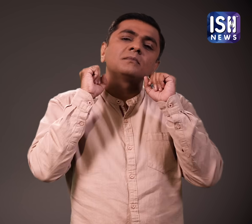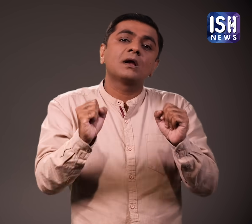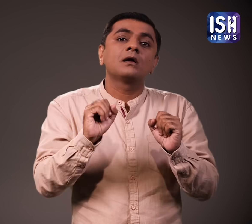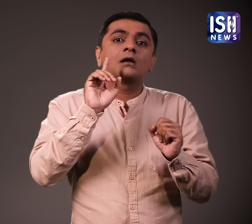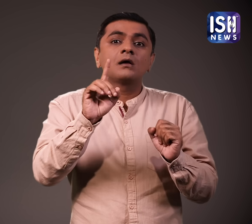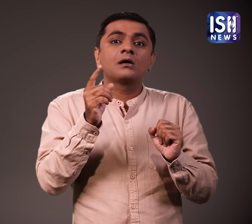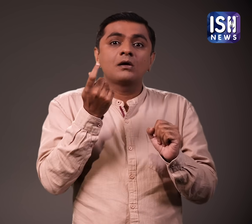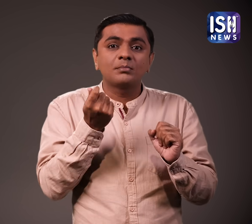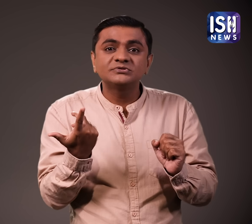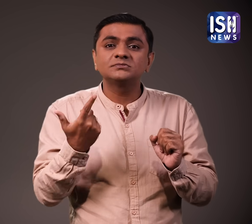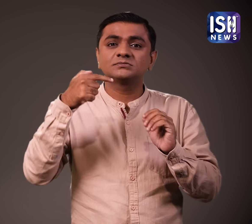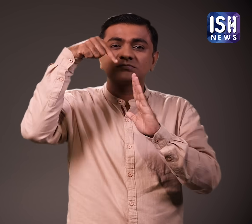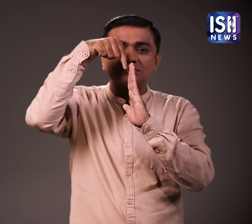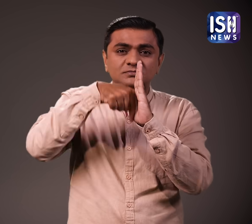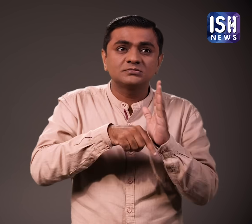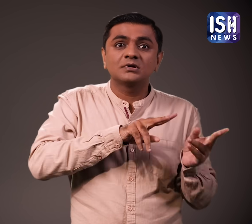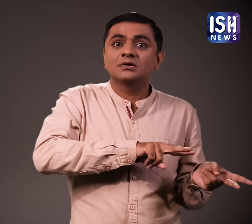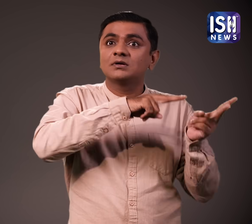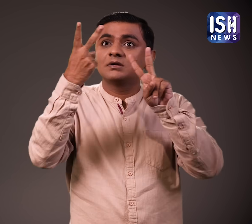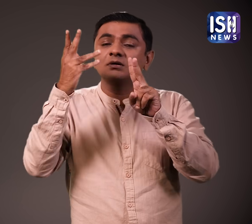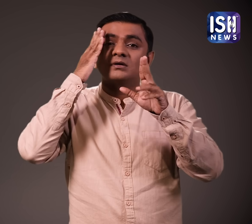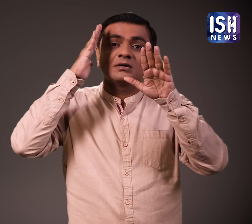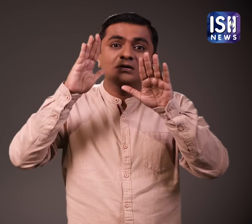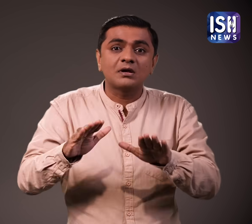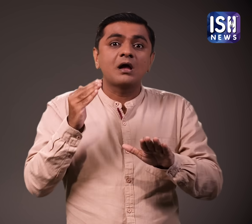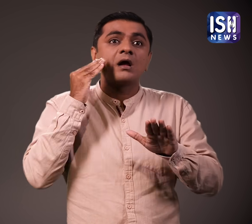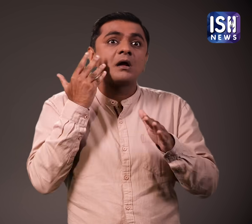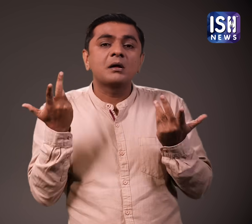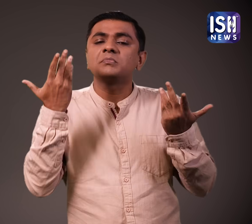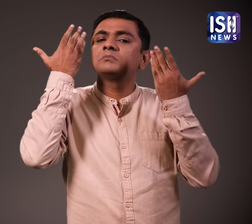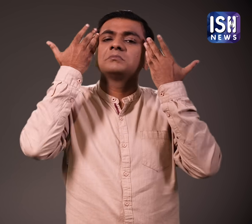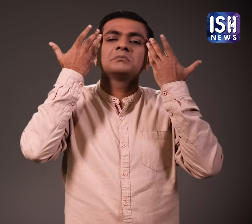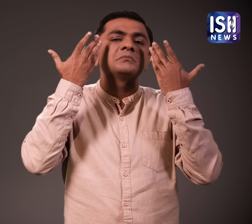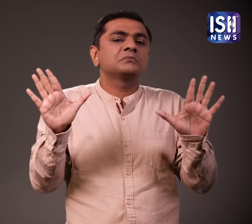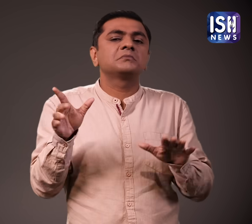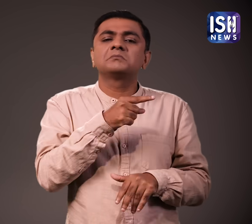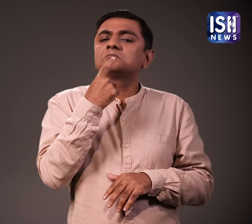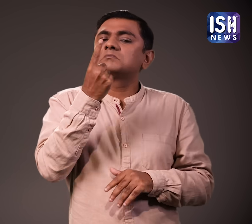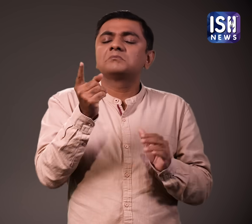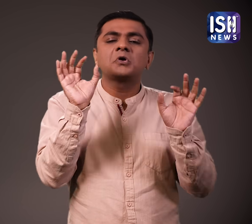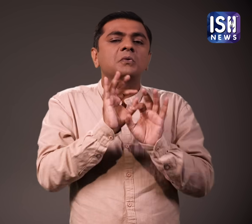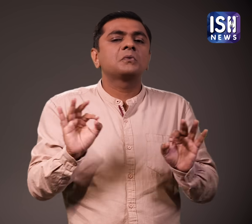हाला कि अभिनेत्री कम वहां रहने जाएगी और अन्या जानकारी अभी भी प्रतिक्षित है।